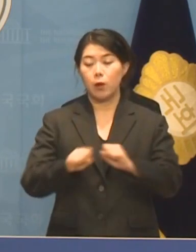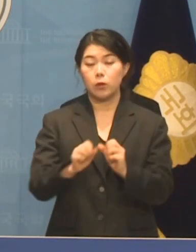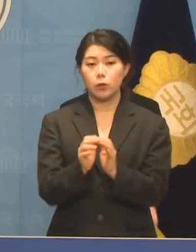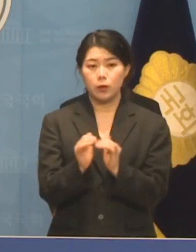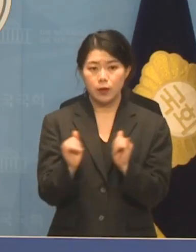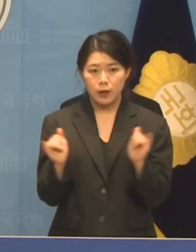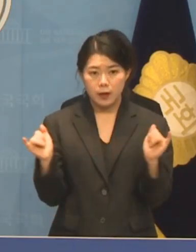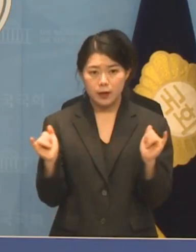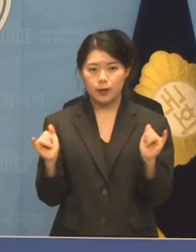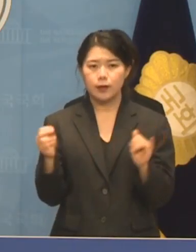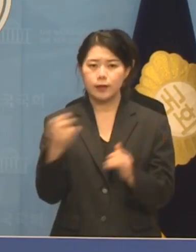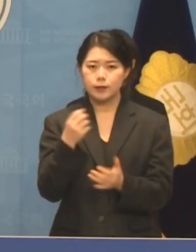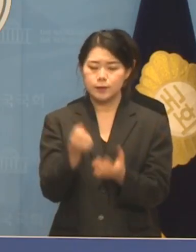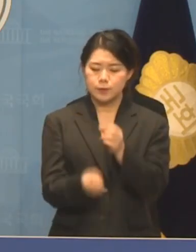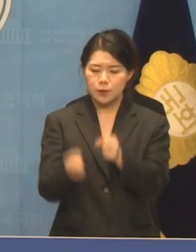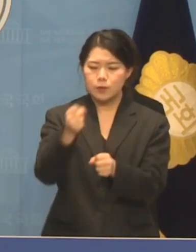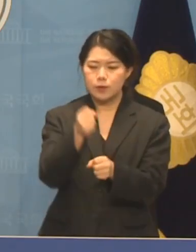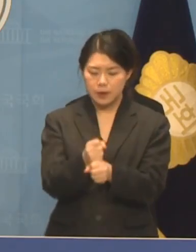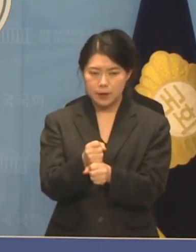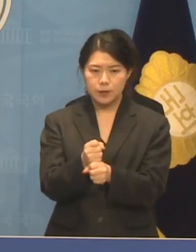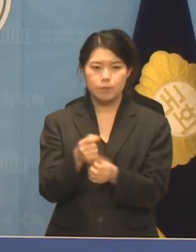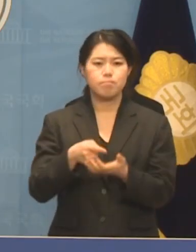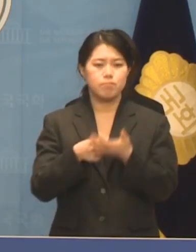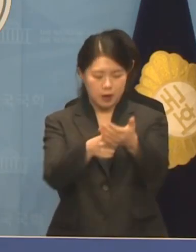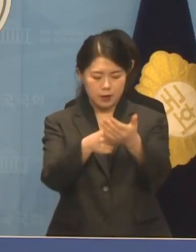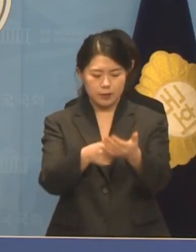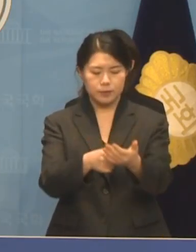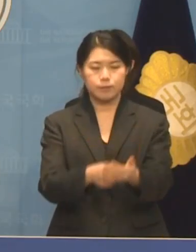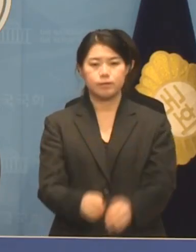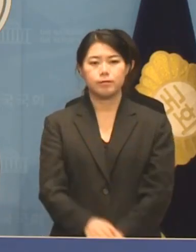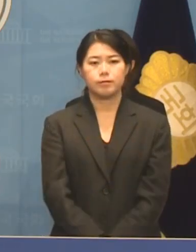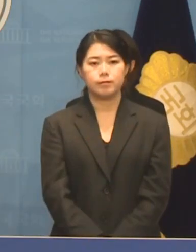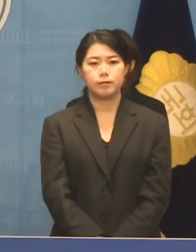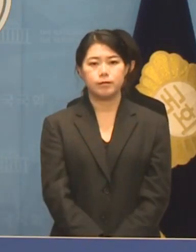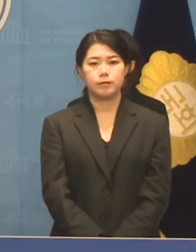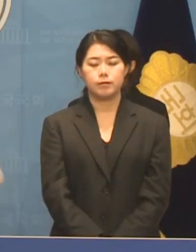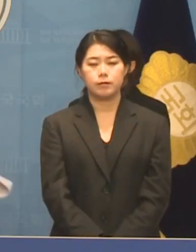활동가들에게 되돌려줄 것을 강력하게 요구합니다. 이상입니다.